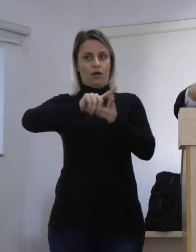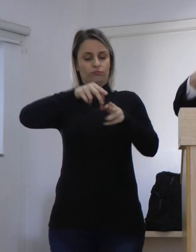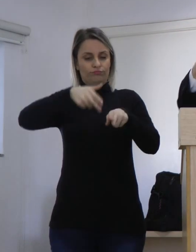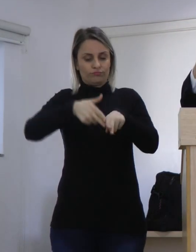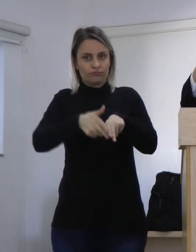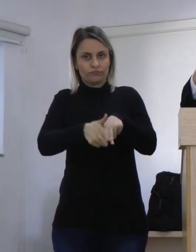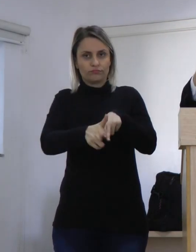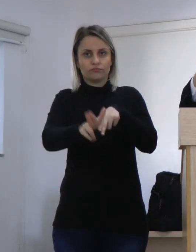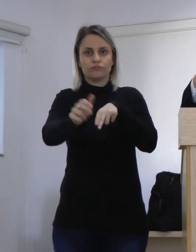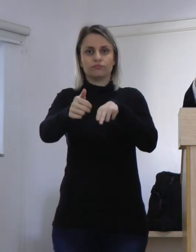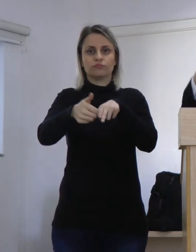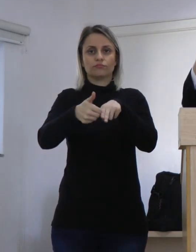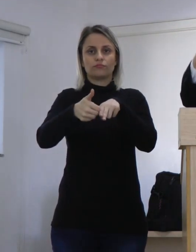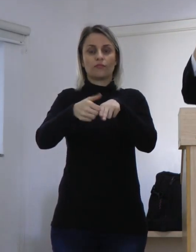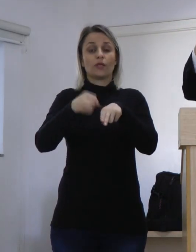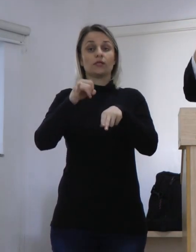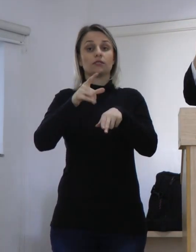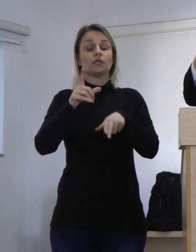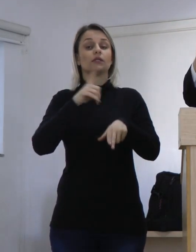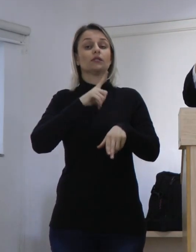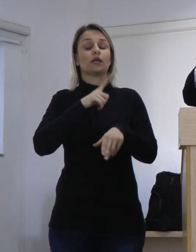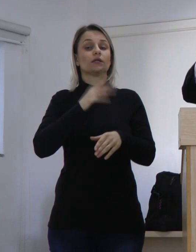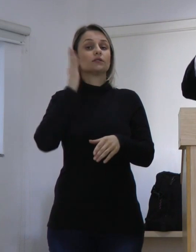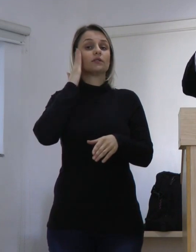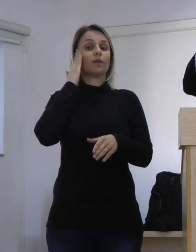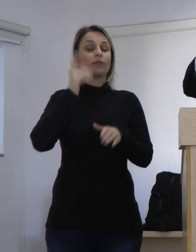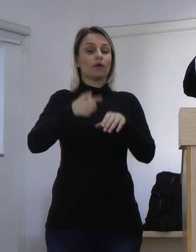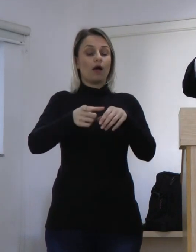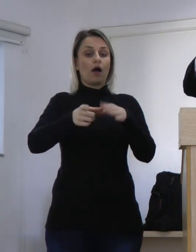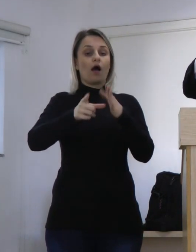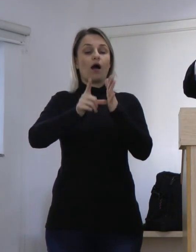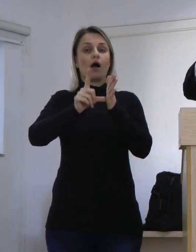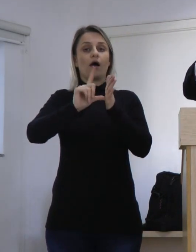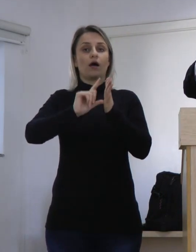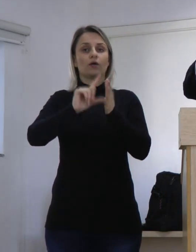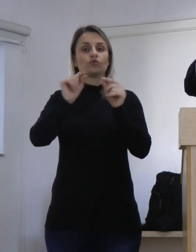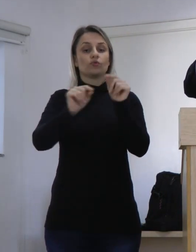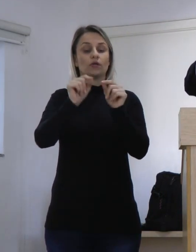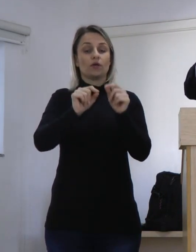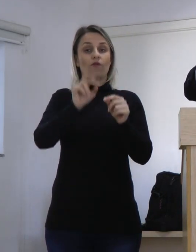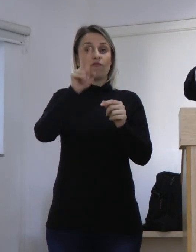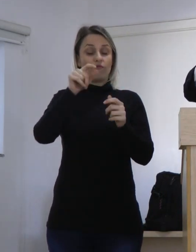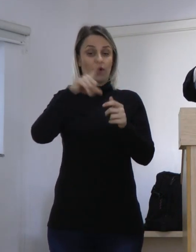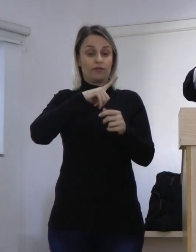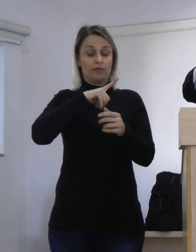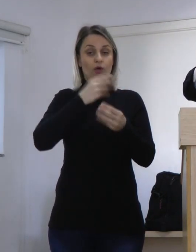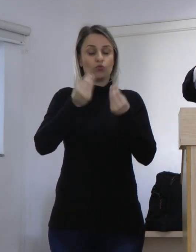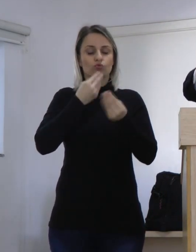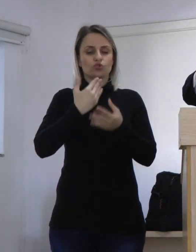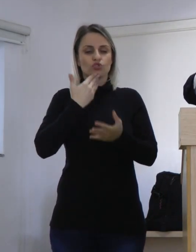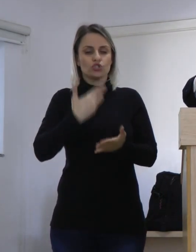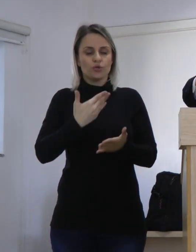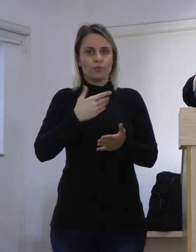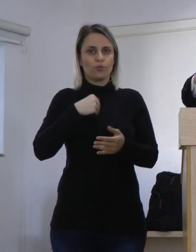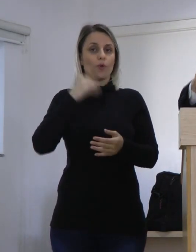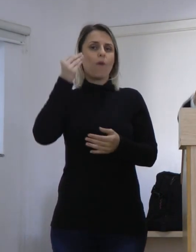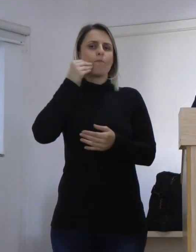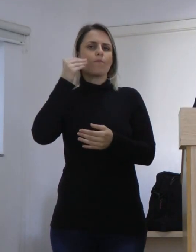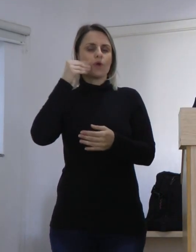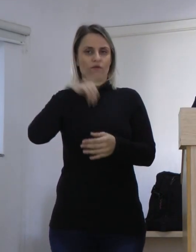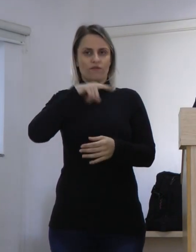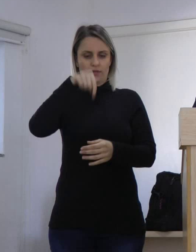se eles anteveem, se eles têm uma noção das principais provas, os gêneros de provas que experimentarão aqui na